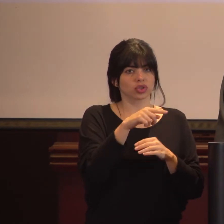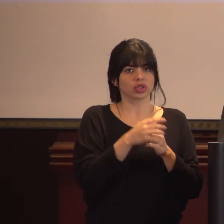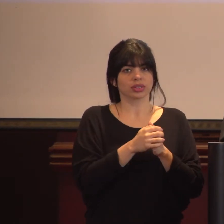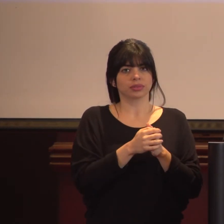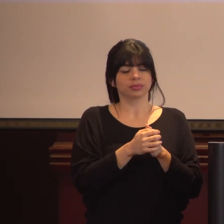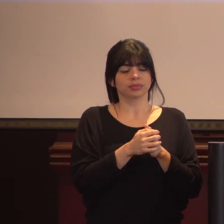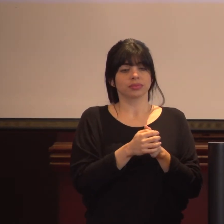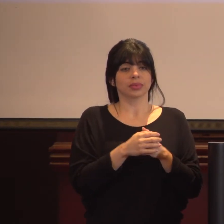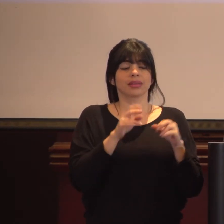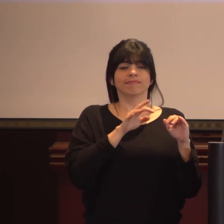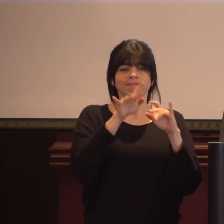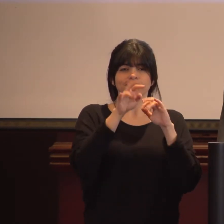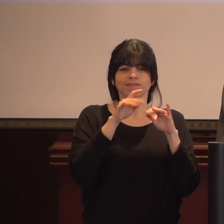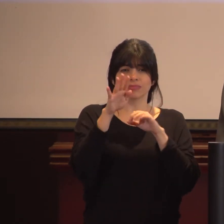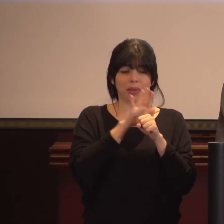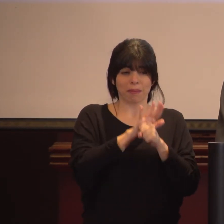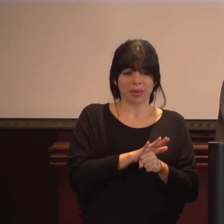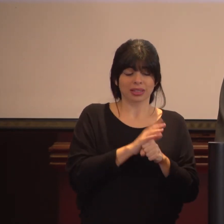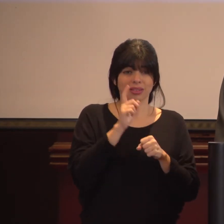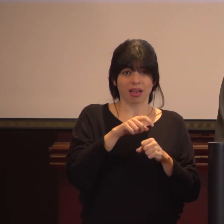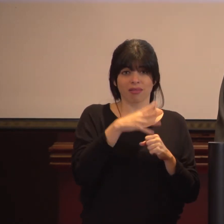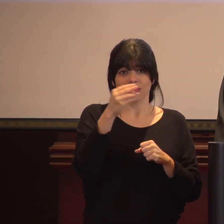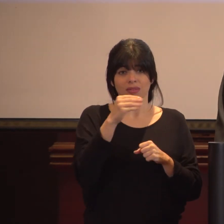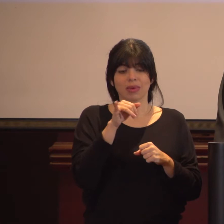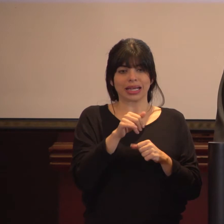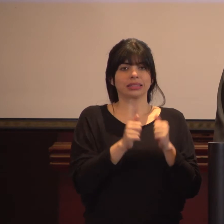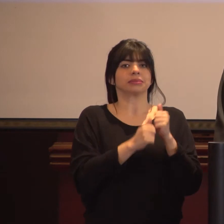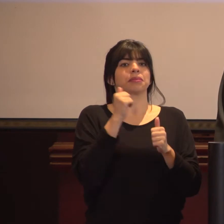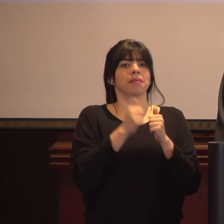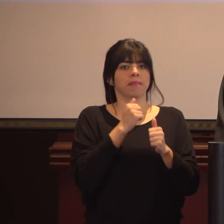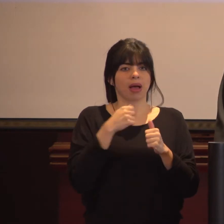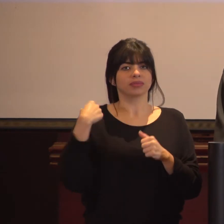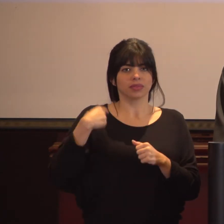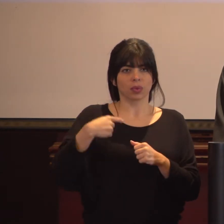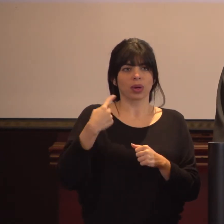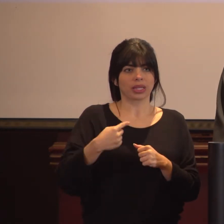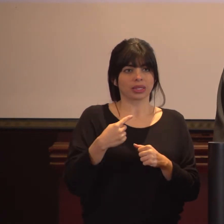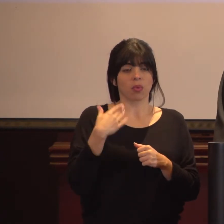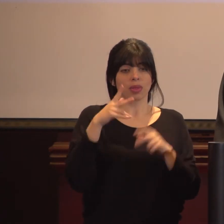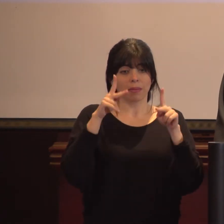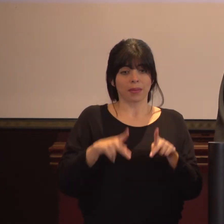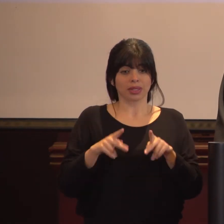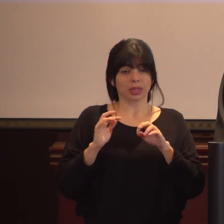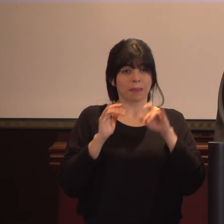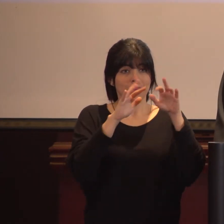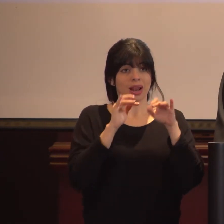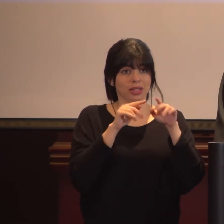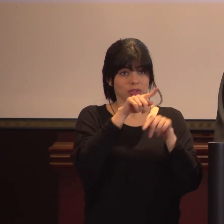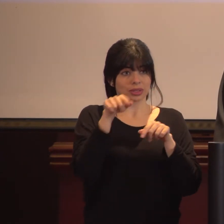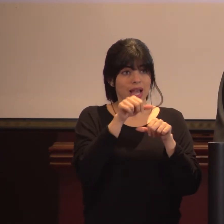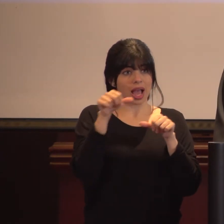el desplazamiento forzado es un factor cada vez más determinante en la migración Regional